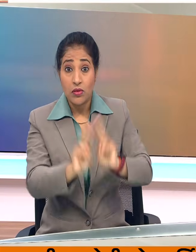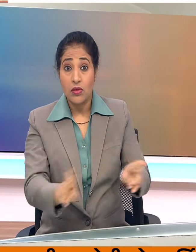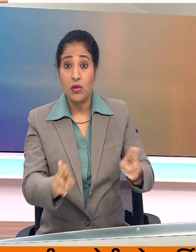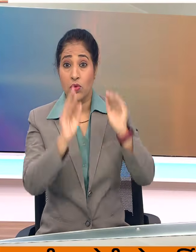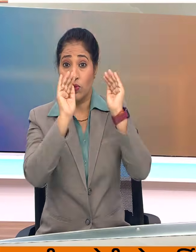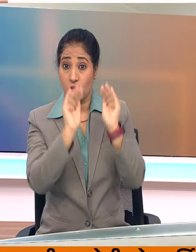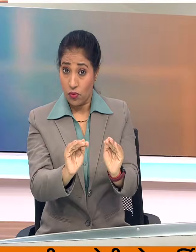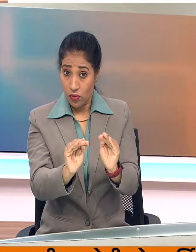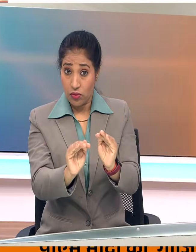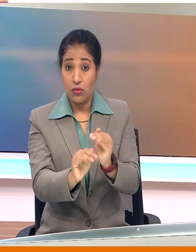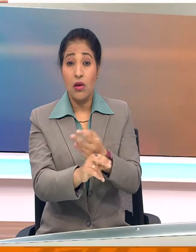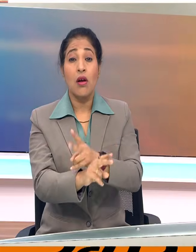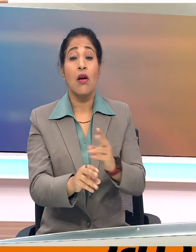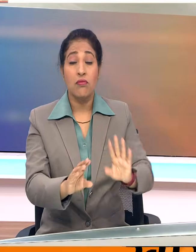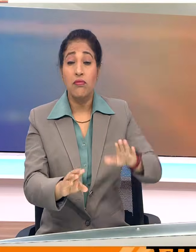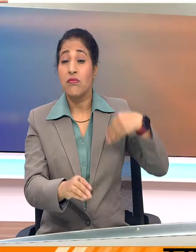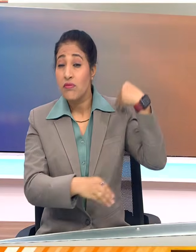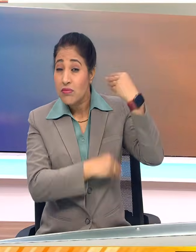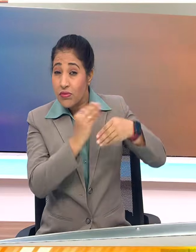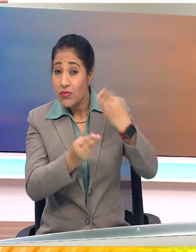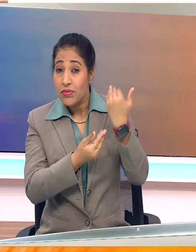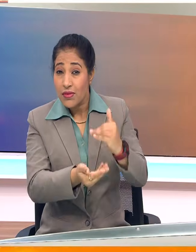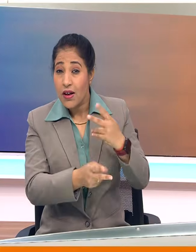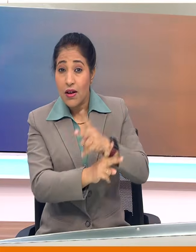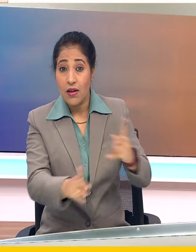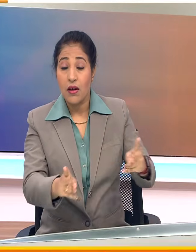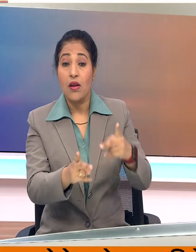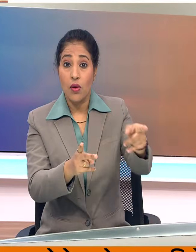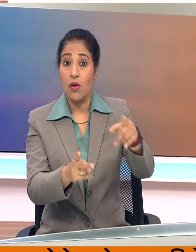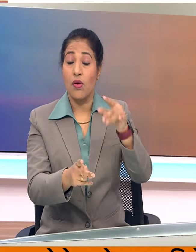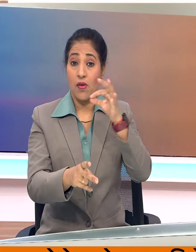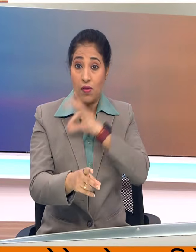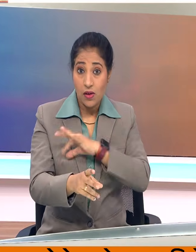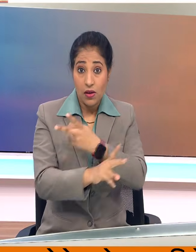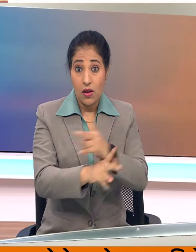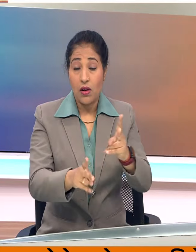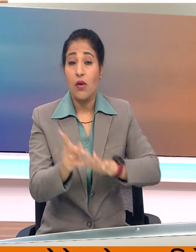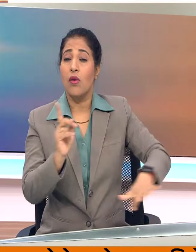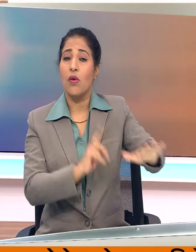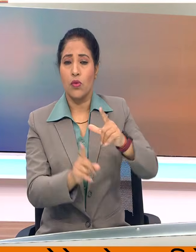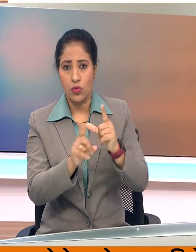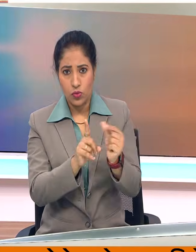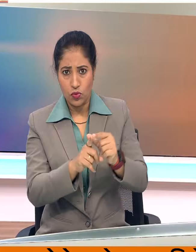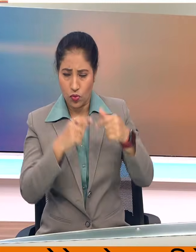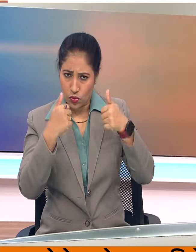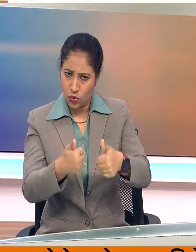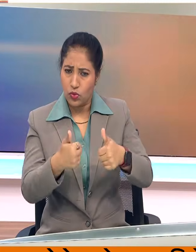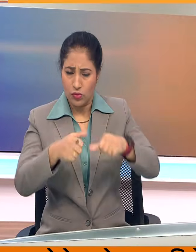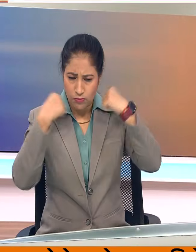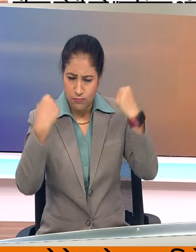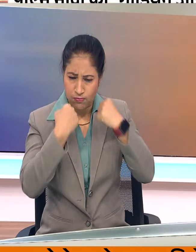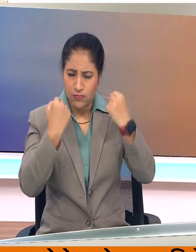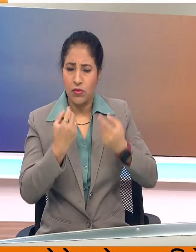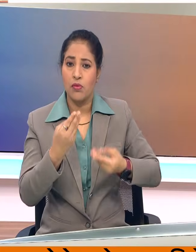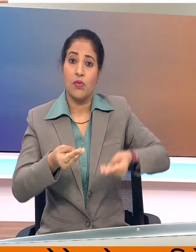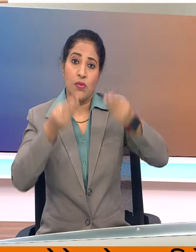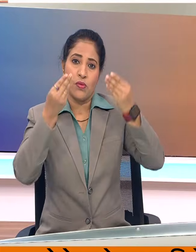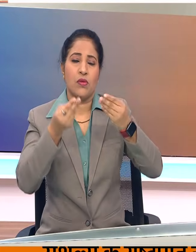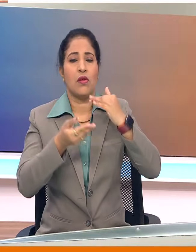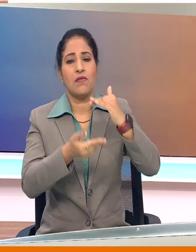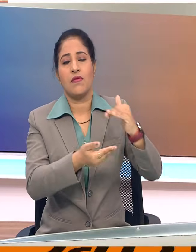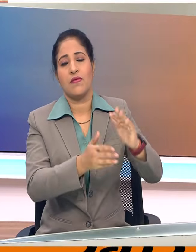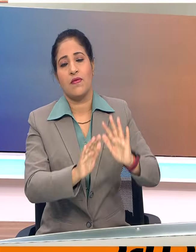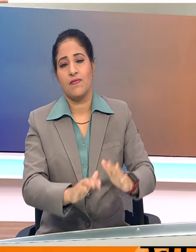अंतर्राष्ट्रीय सहयोग और आने वाली पीढ़ियों के कल्याण जैसे क्षेत्रों में उल्लेखनीय योगदान दिया है।